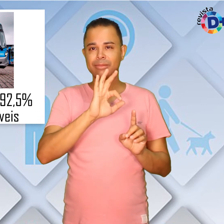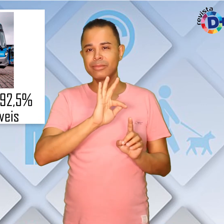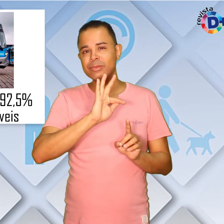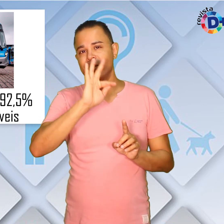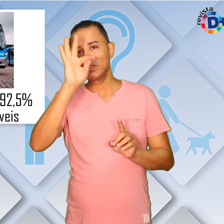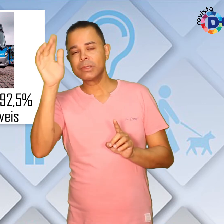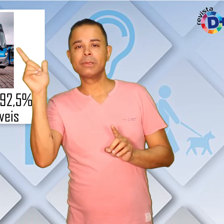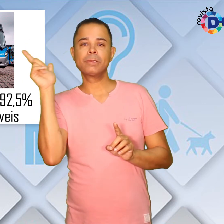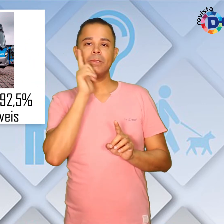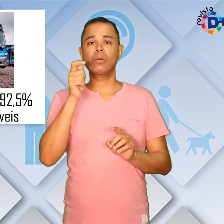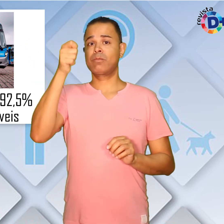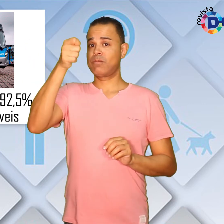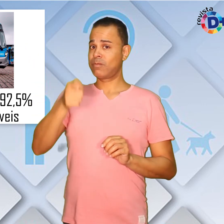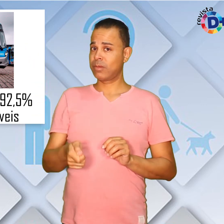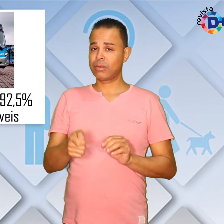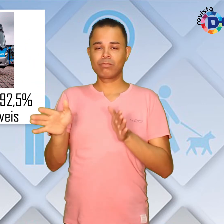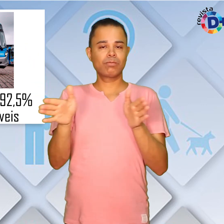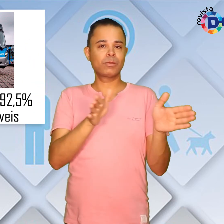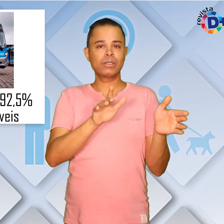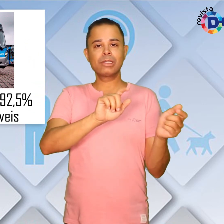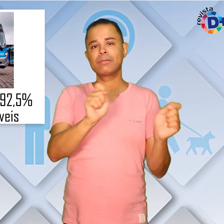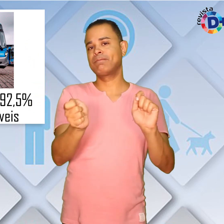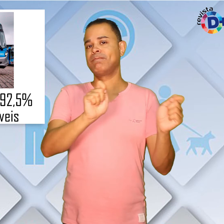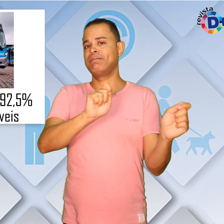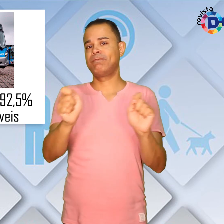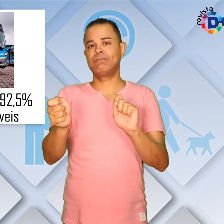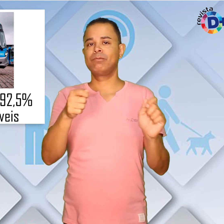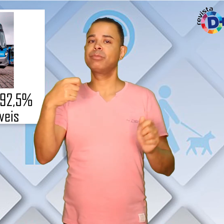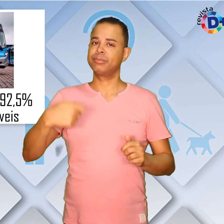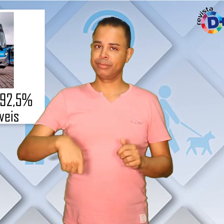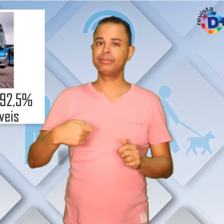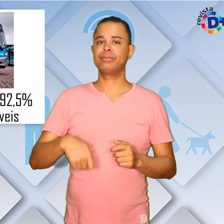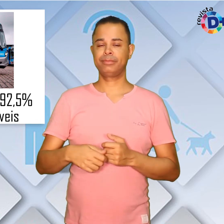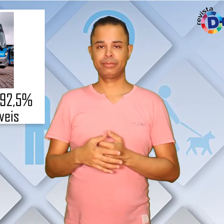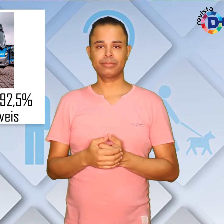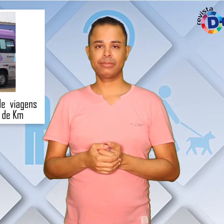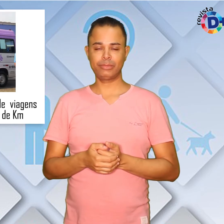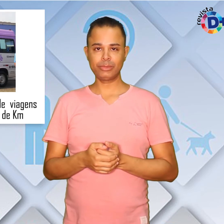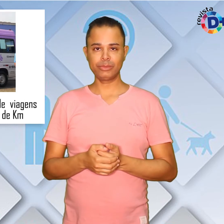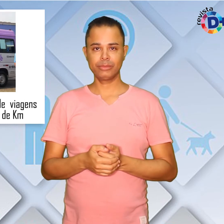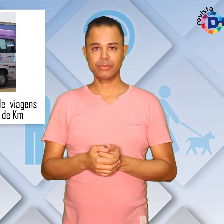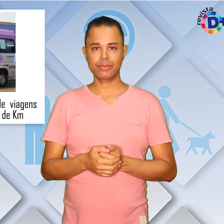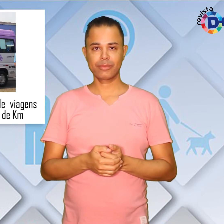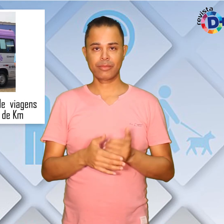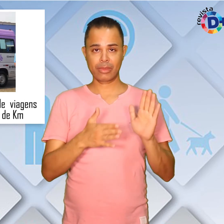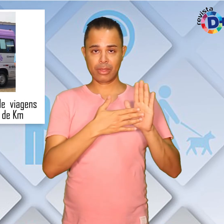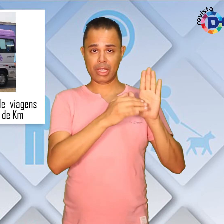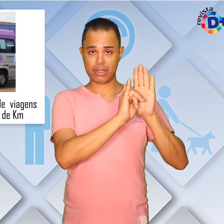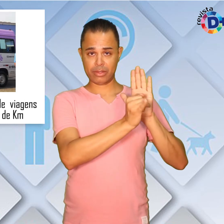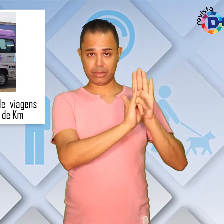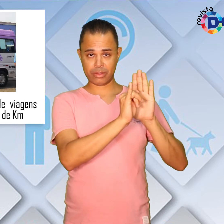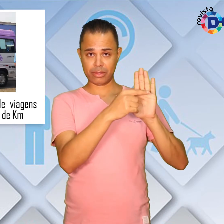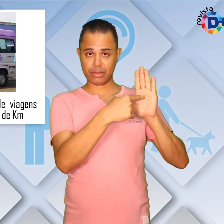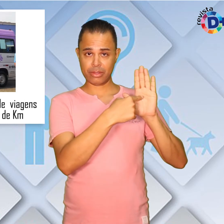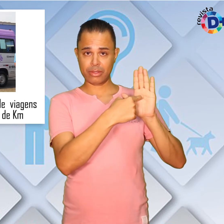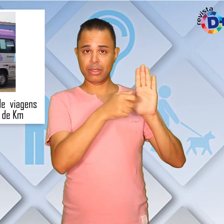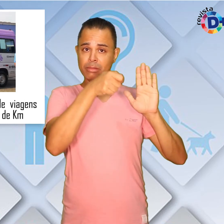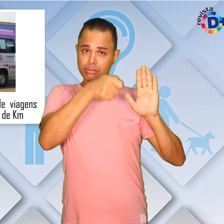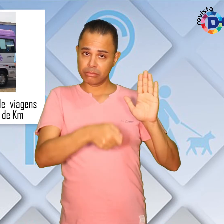obrigatoriamente item de acessibilidade a minuta do edital prevê ainda que